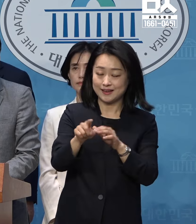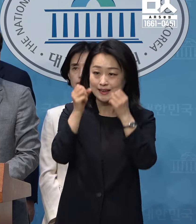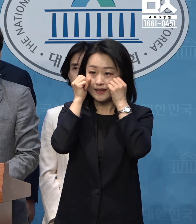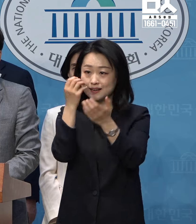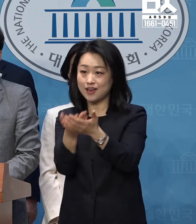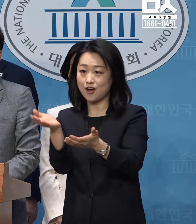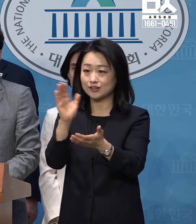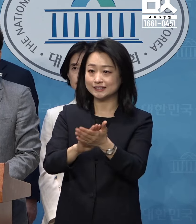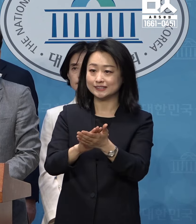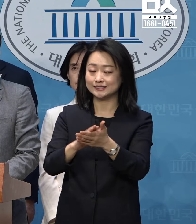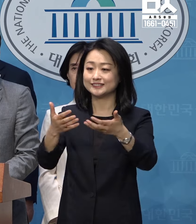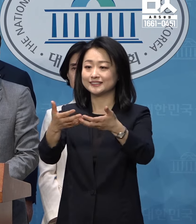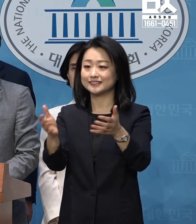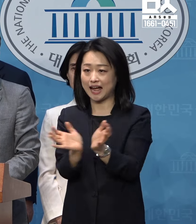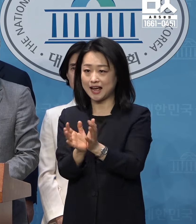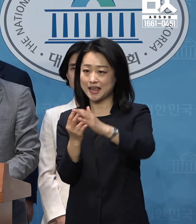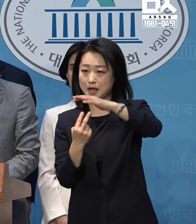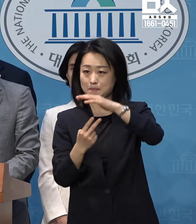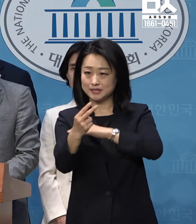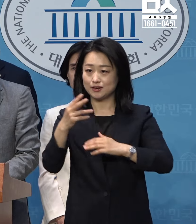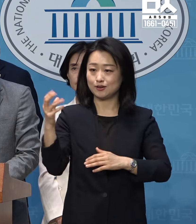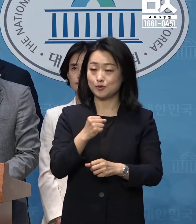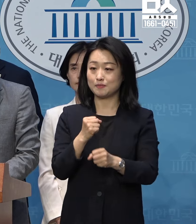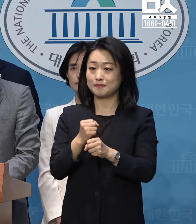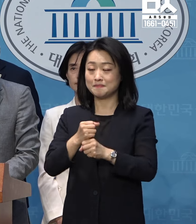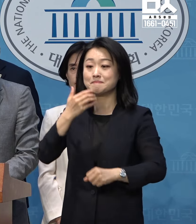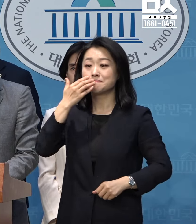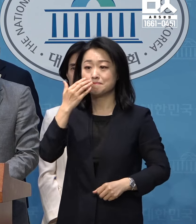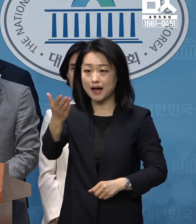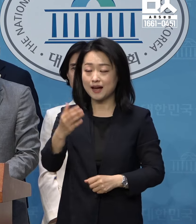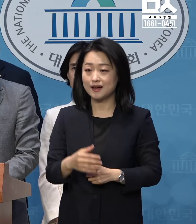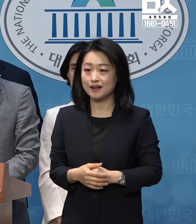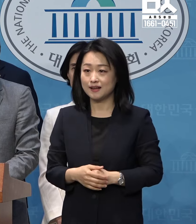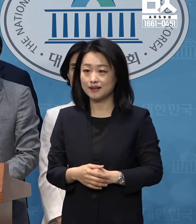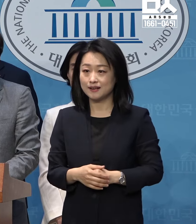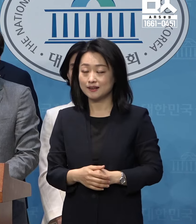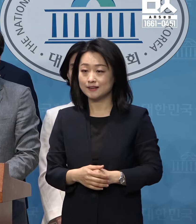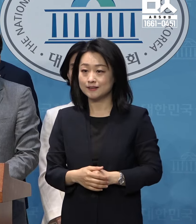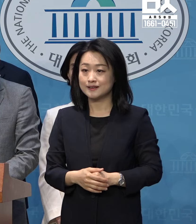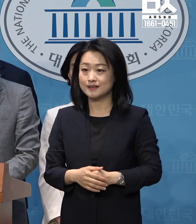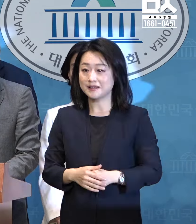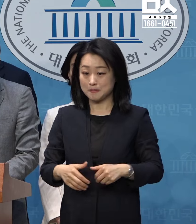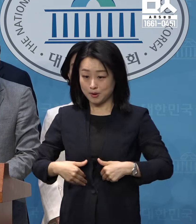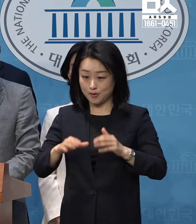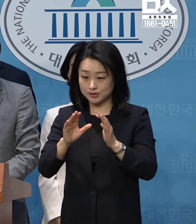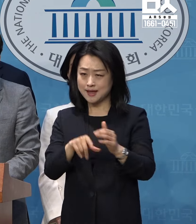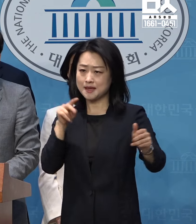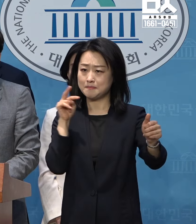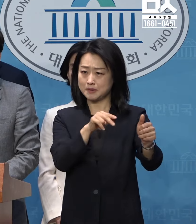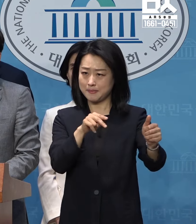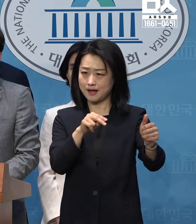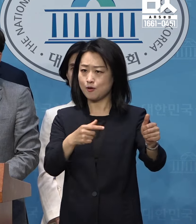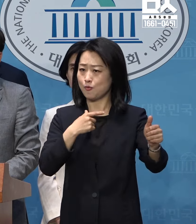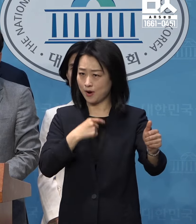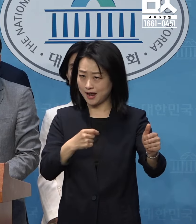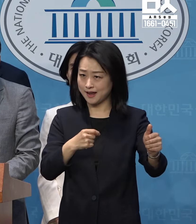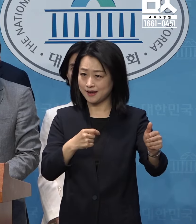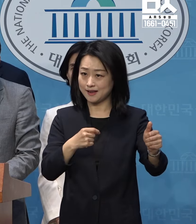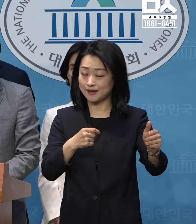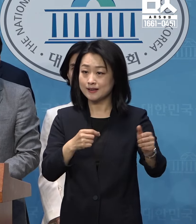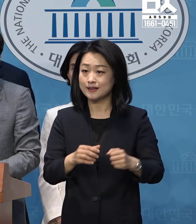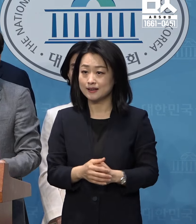비전의 실현으로 완성될 것입니다. 비판을 위한 비판은 하지 않겠습니다. 비판은